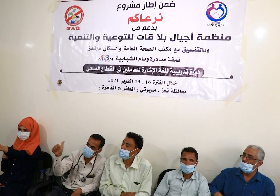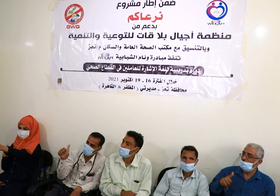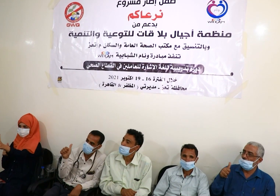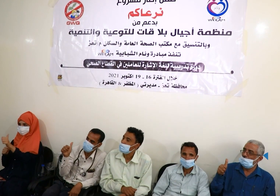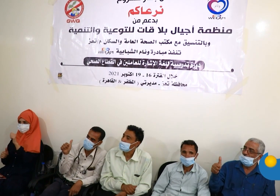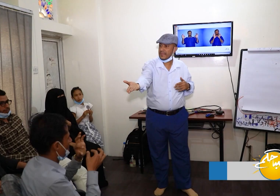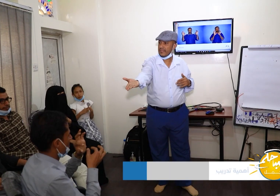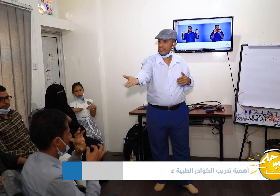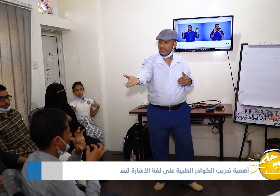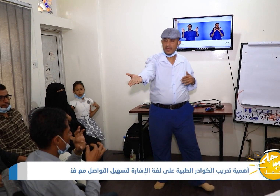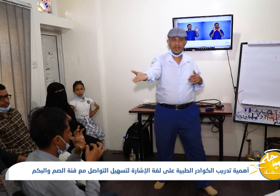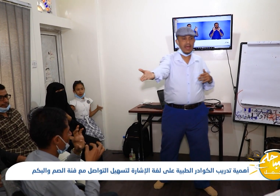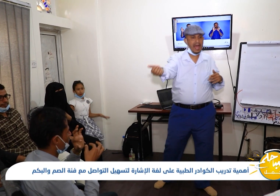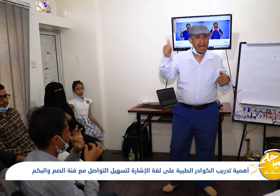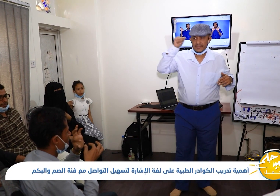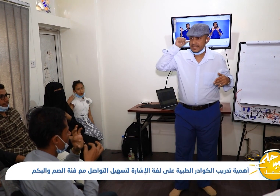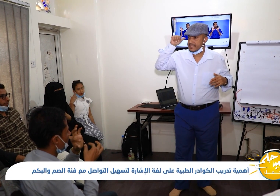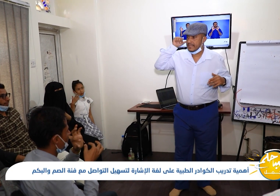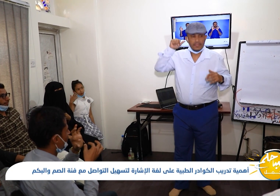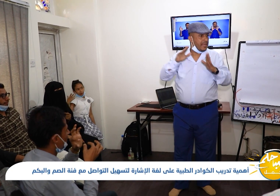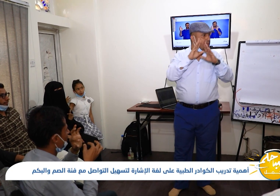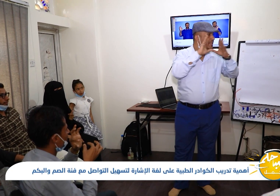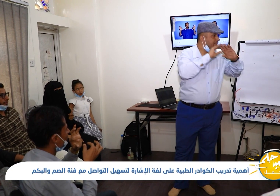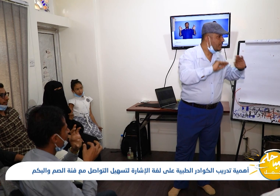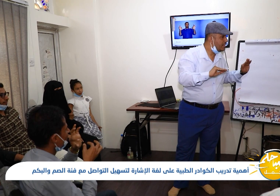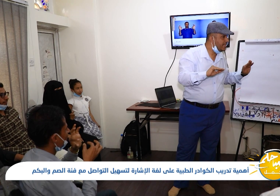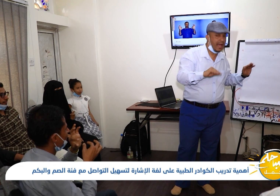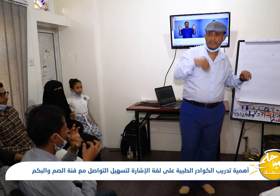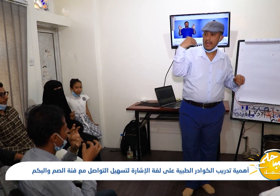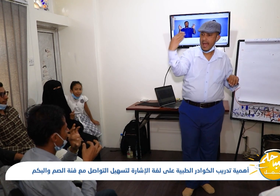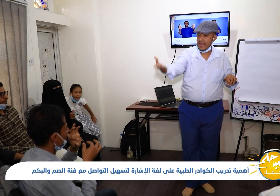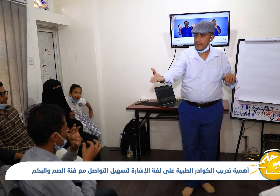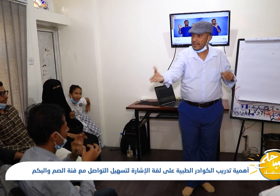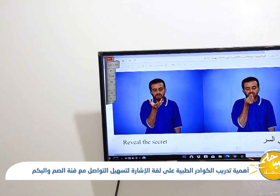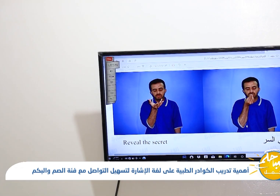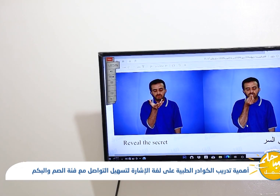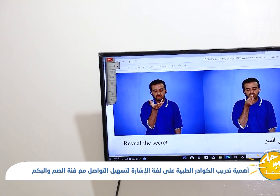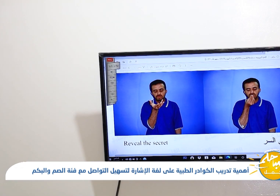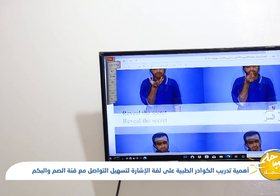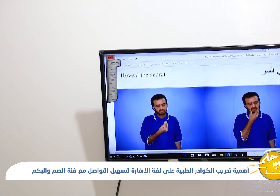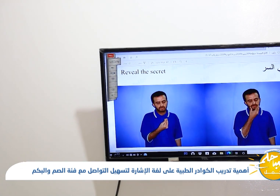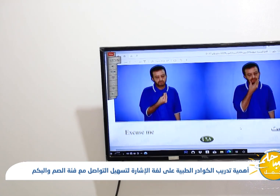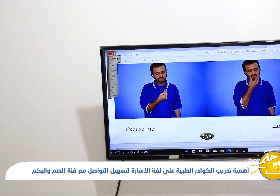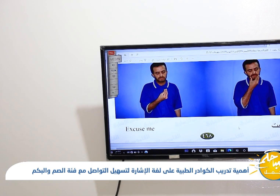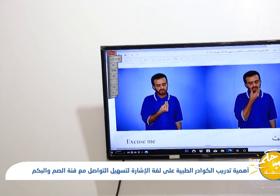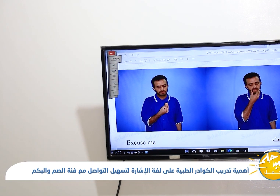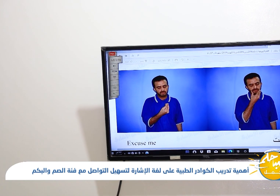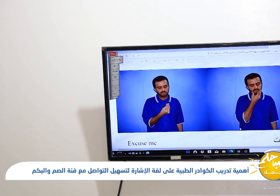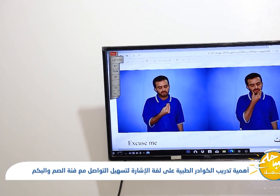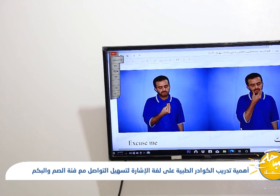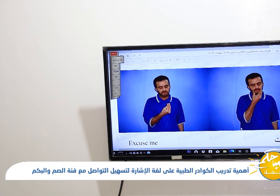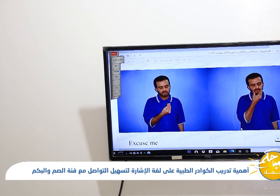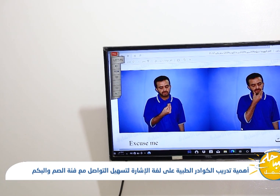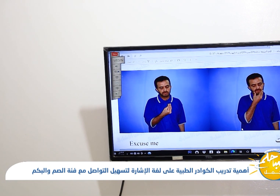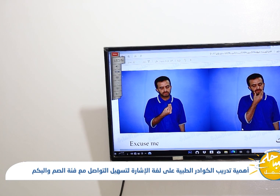مبادرة وئام الشبابية نفذت بدعم من منظمة أجيال بلاقات للتوعية والتنمية وبالتنسيق